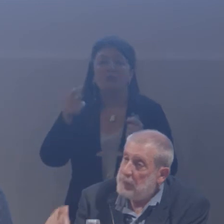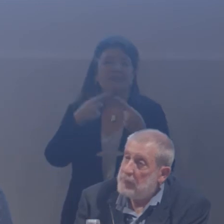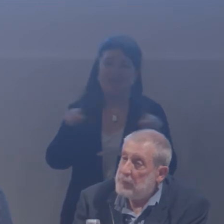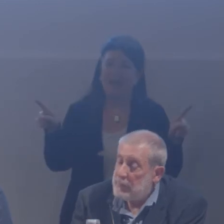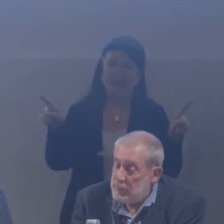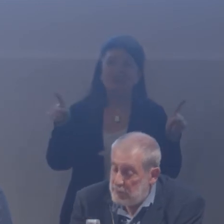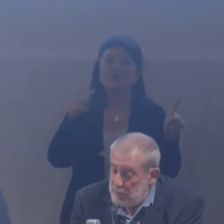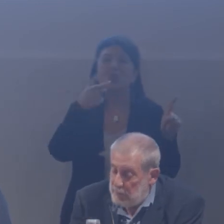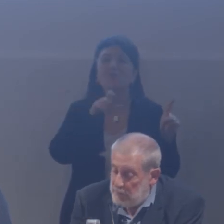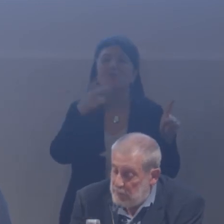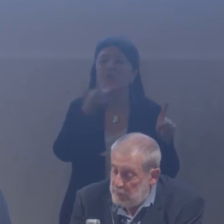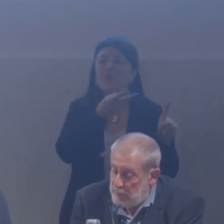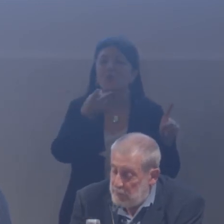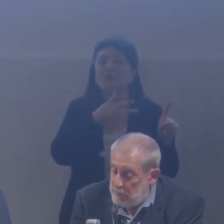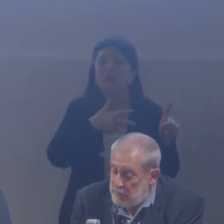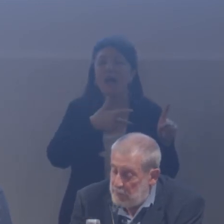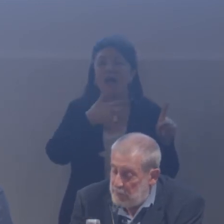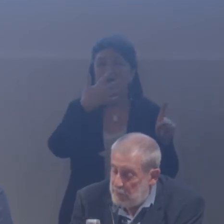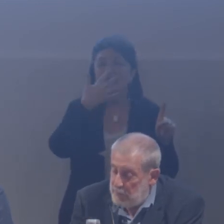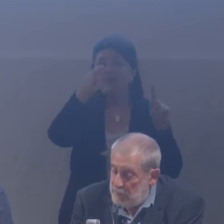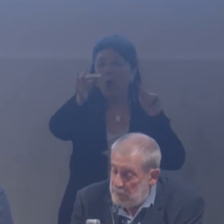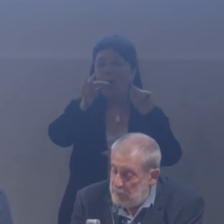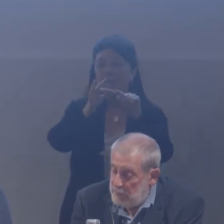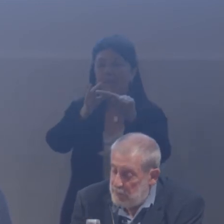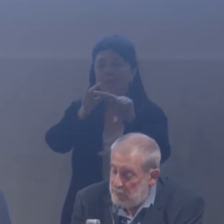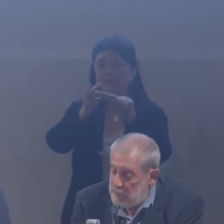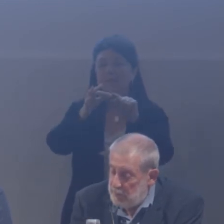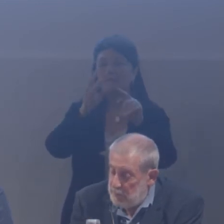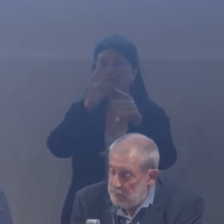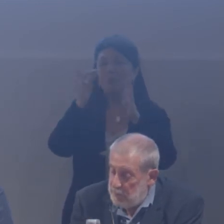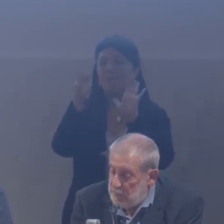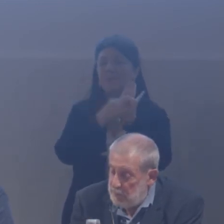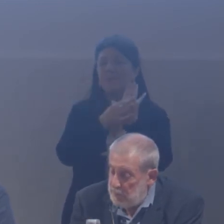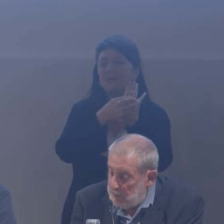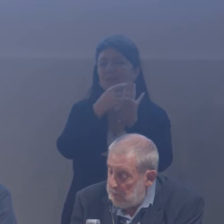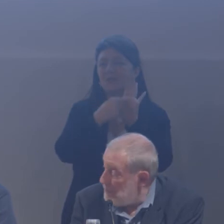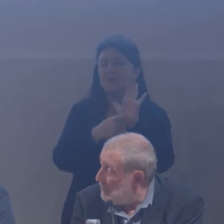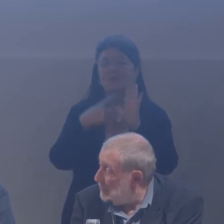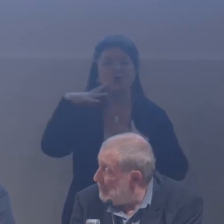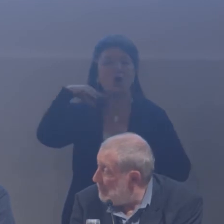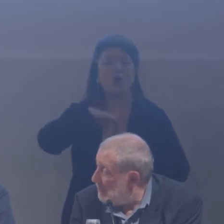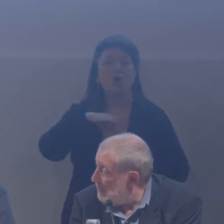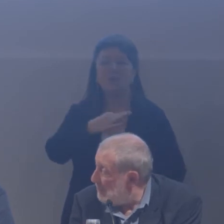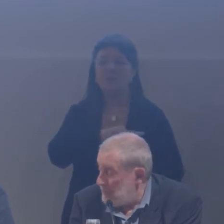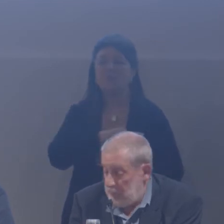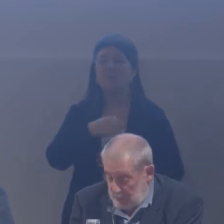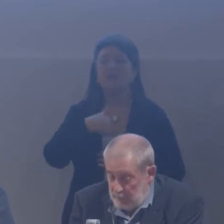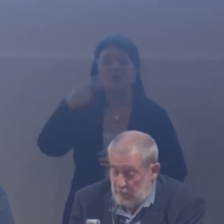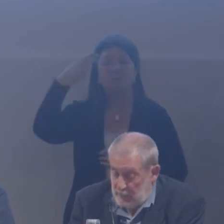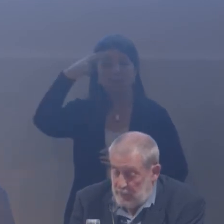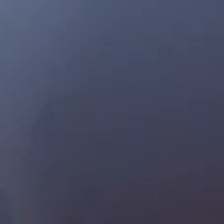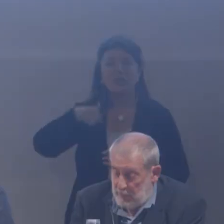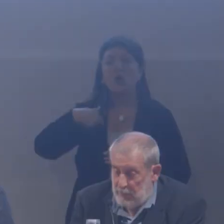obiettivo che seguivano. Io ricordo di Falcone che citava sempre Kennedy, no?